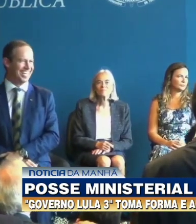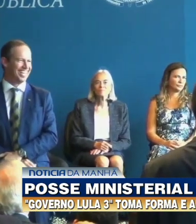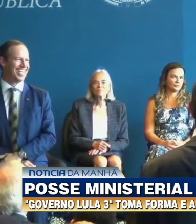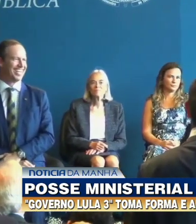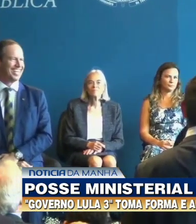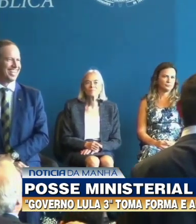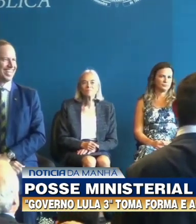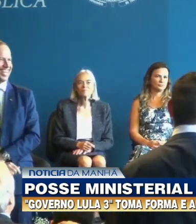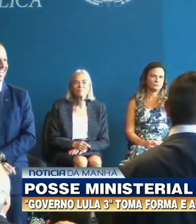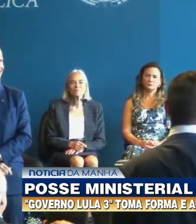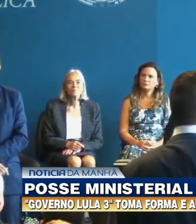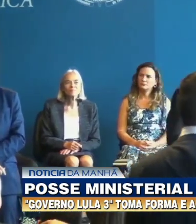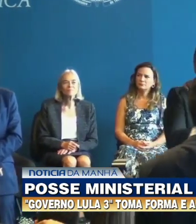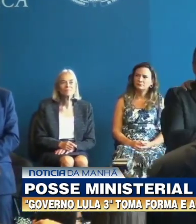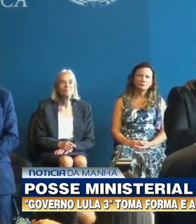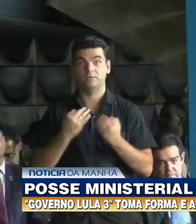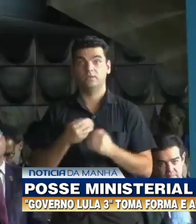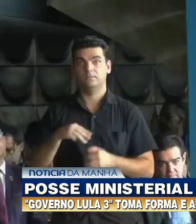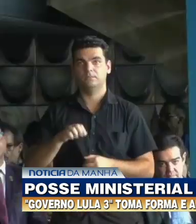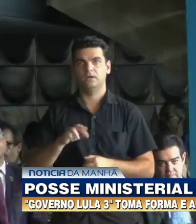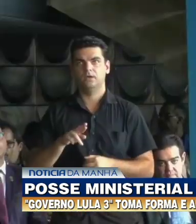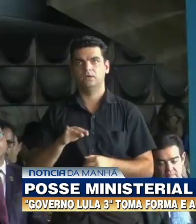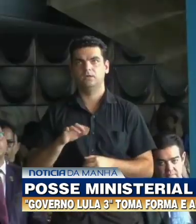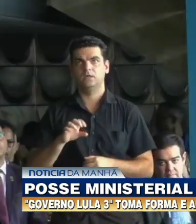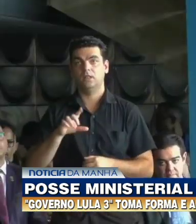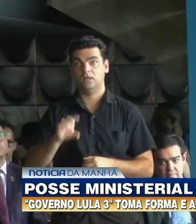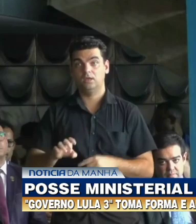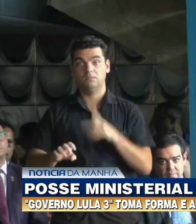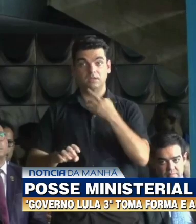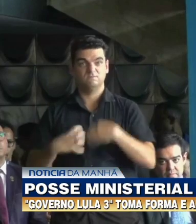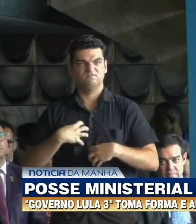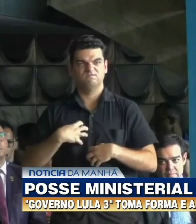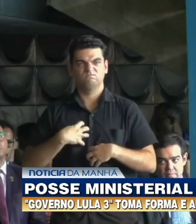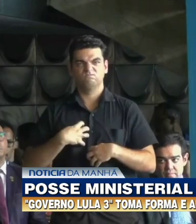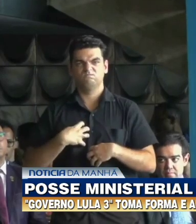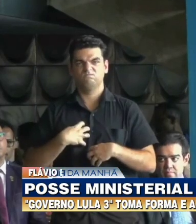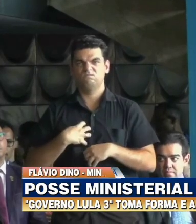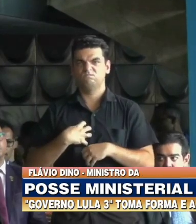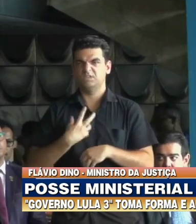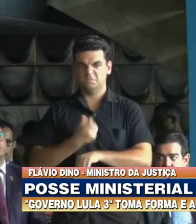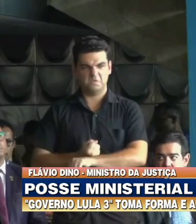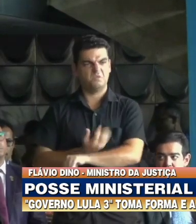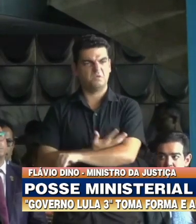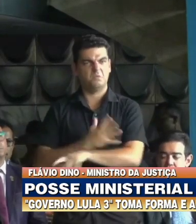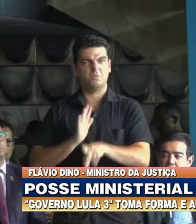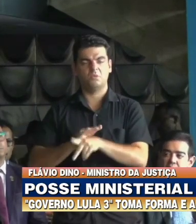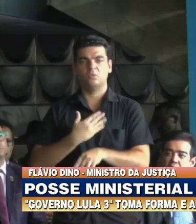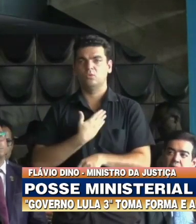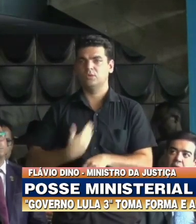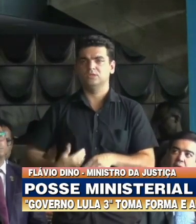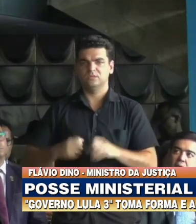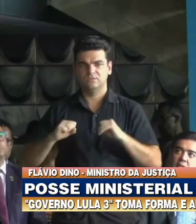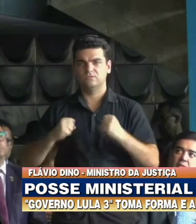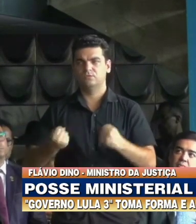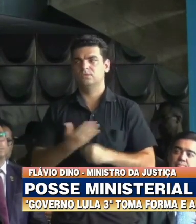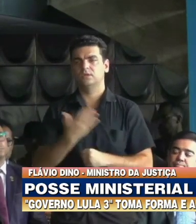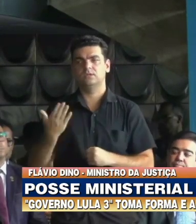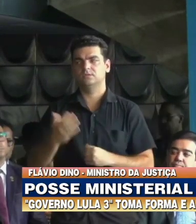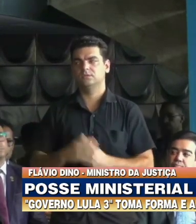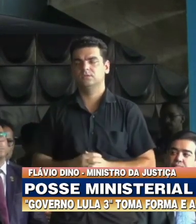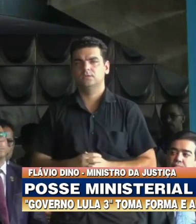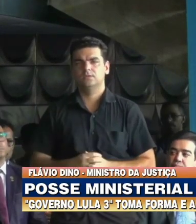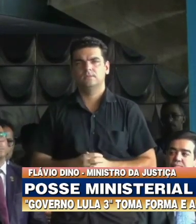polícia não indiciou os mandantes pelo crime. É uma questão de honra do Estado brasileiro empreender todos